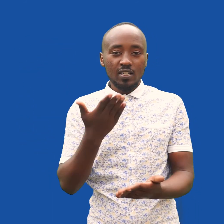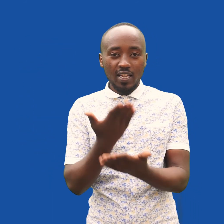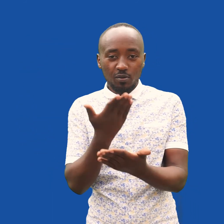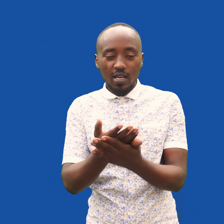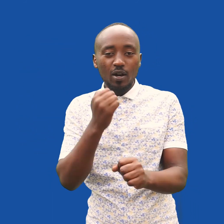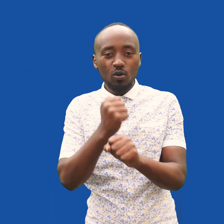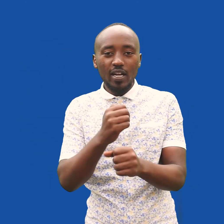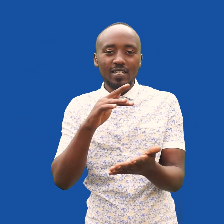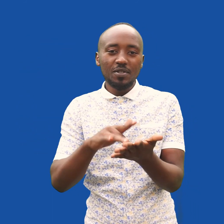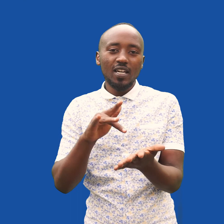Ndagusaba, gukora, subscribe.